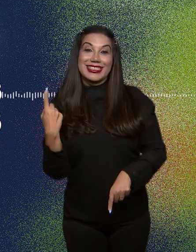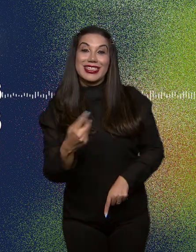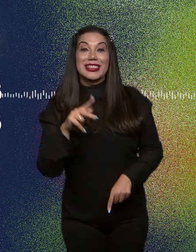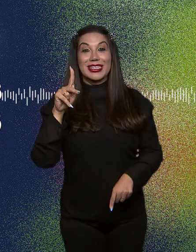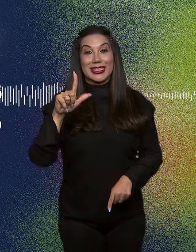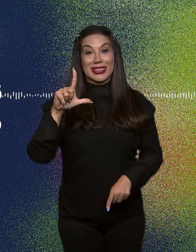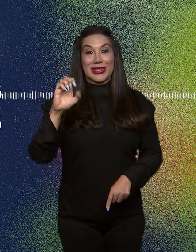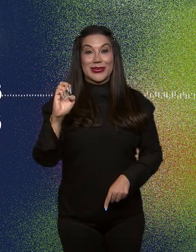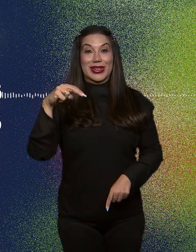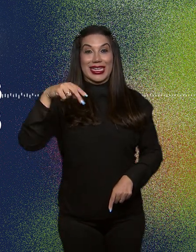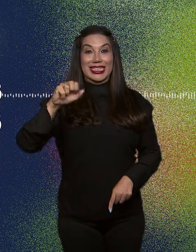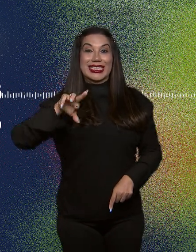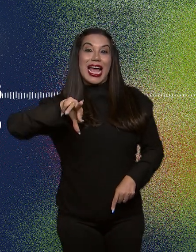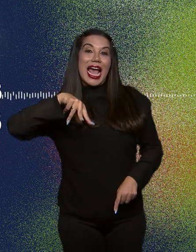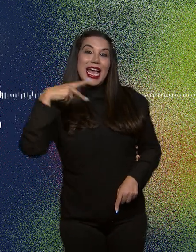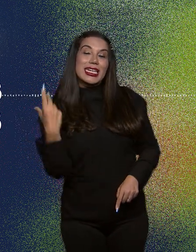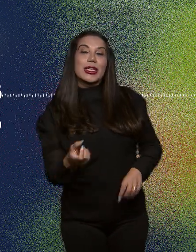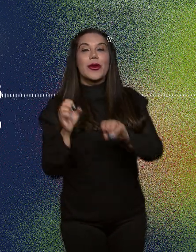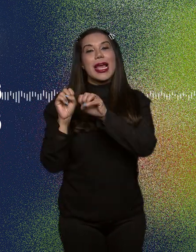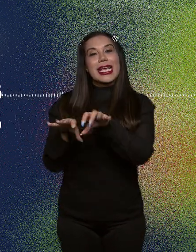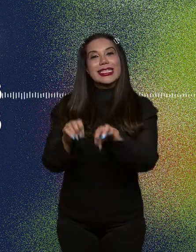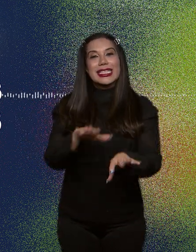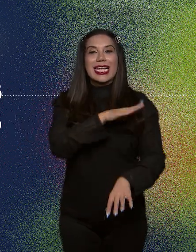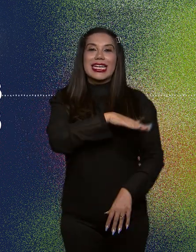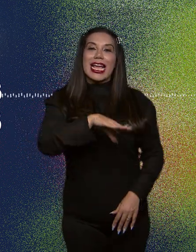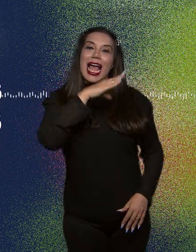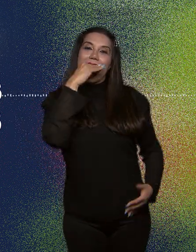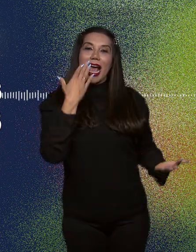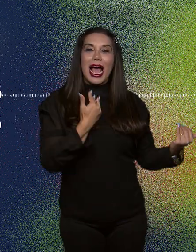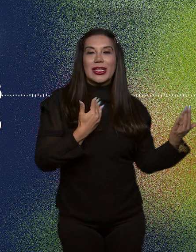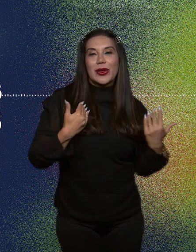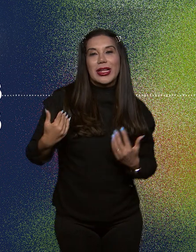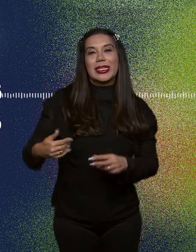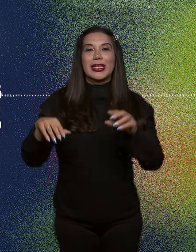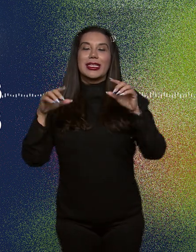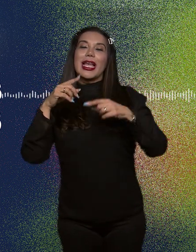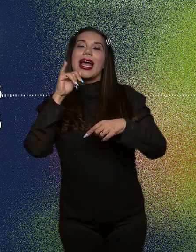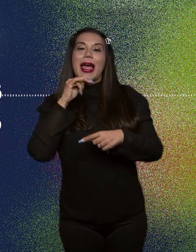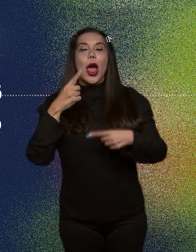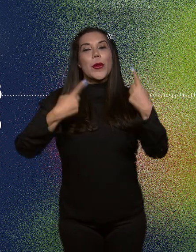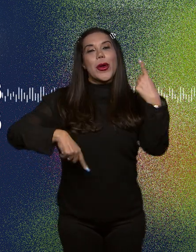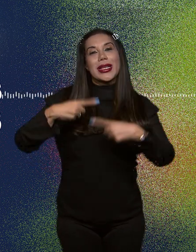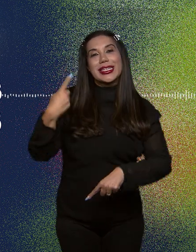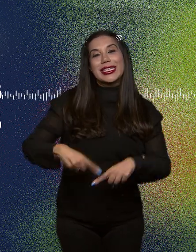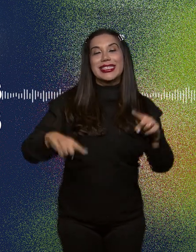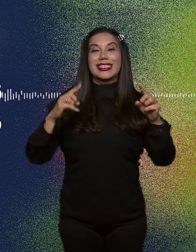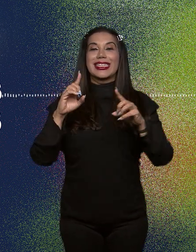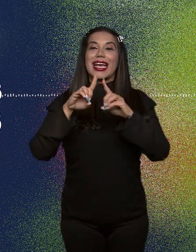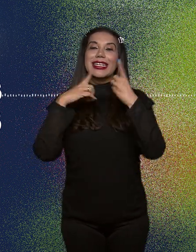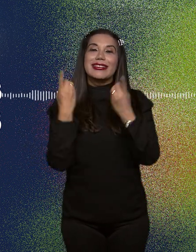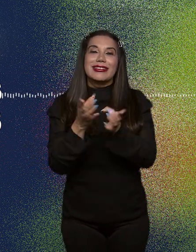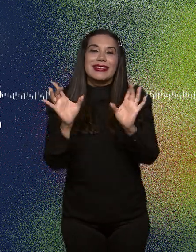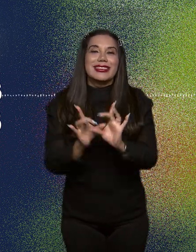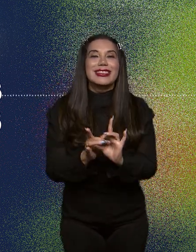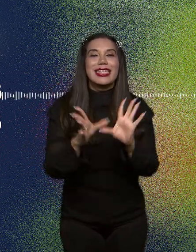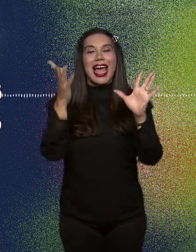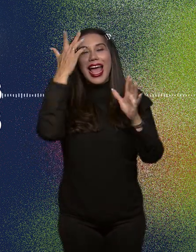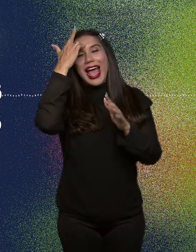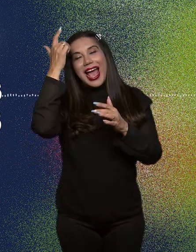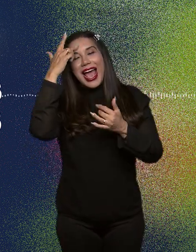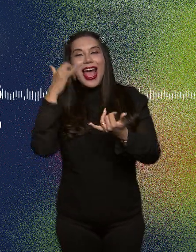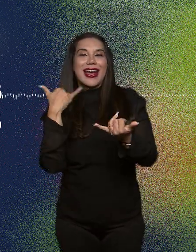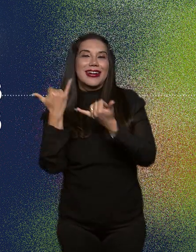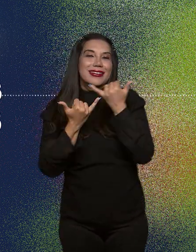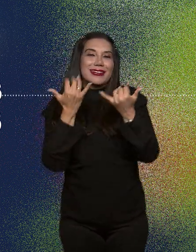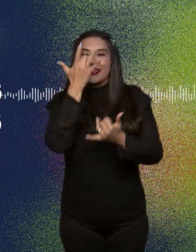o Plenarinho, ele ensina crianças e adolescentes sobre política, democracia, tudo isso de um jeito divertido, fácil